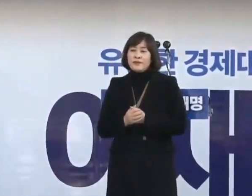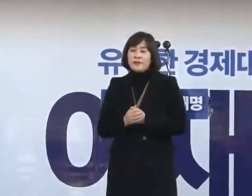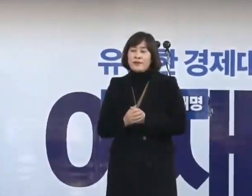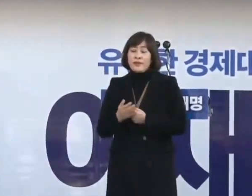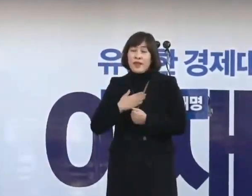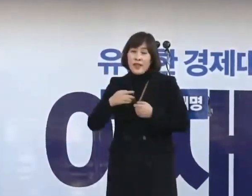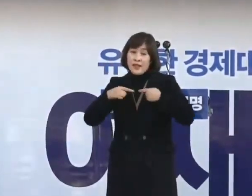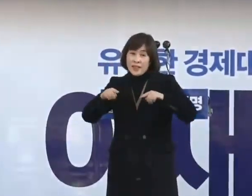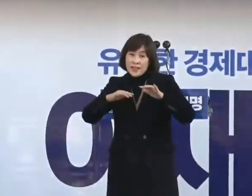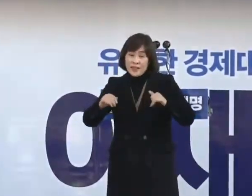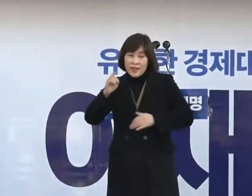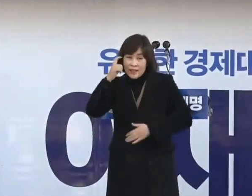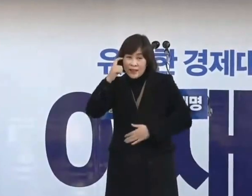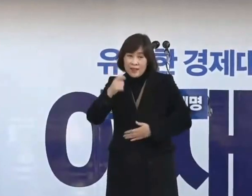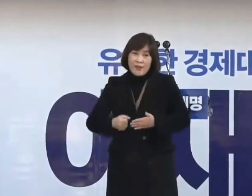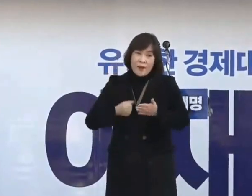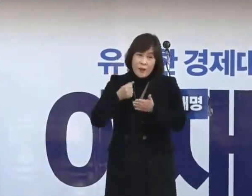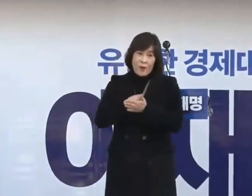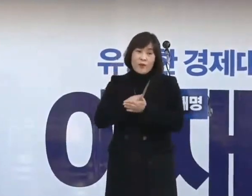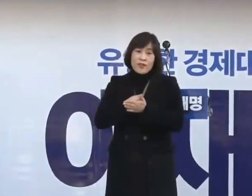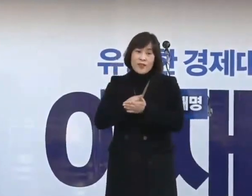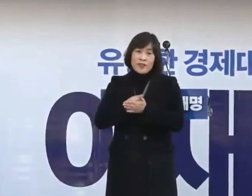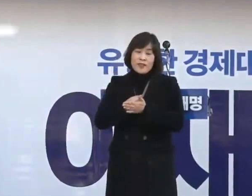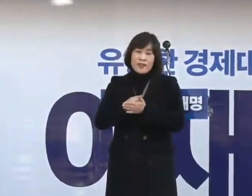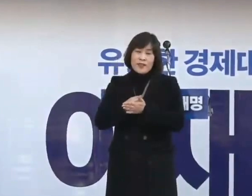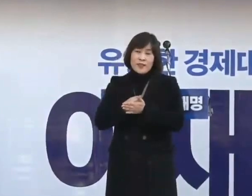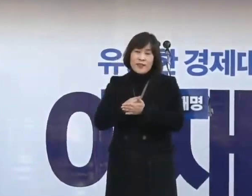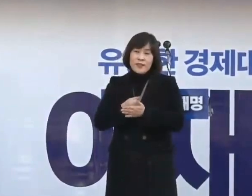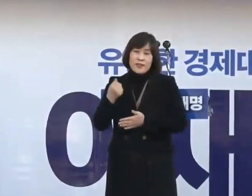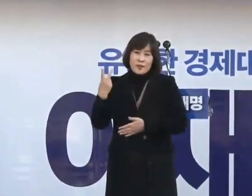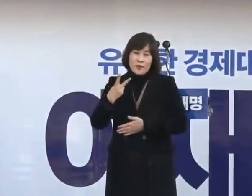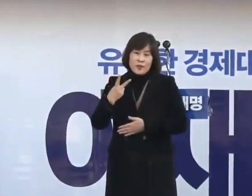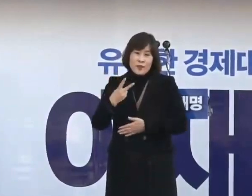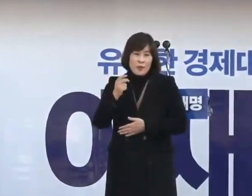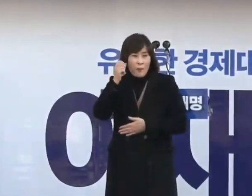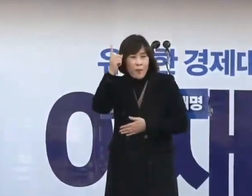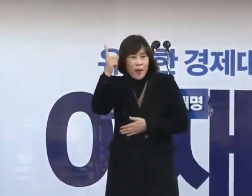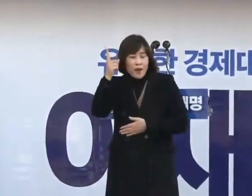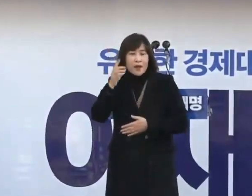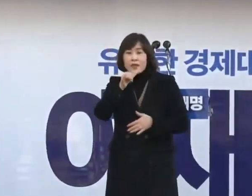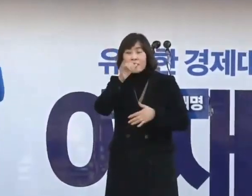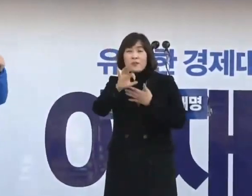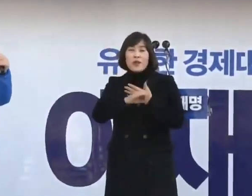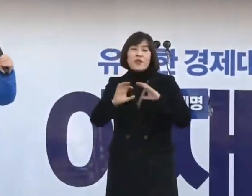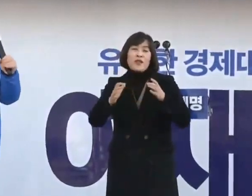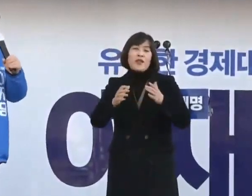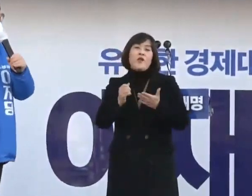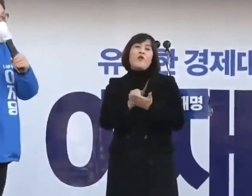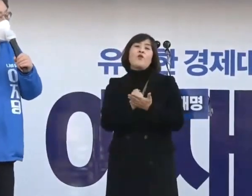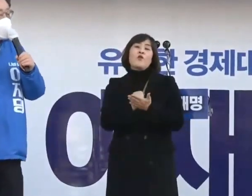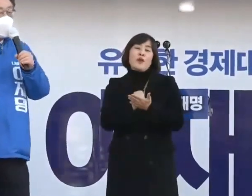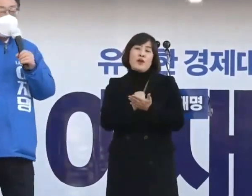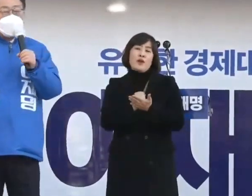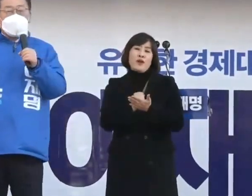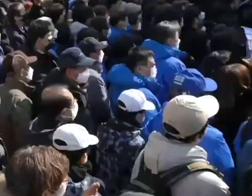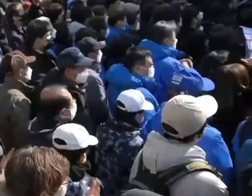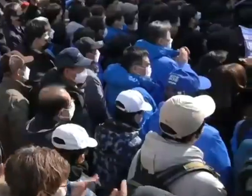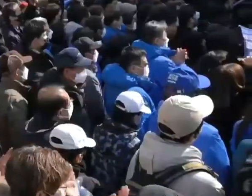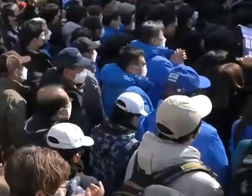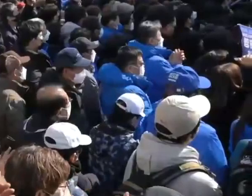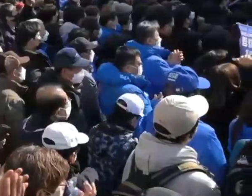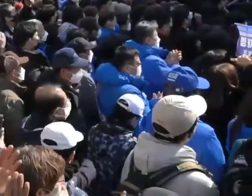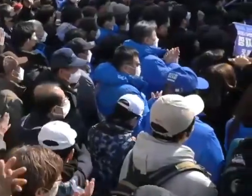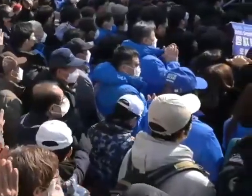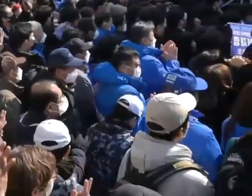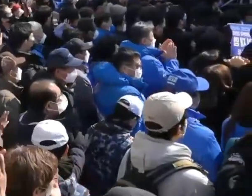리더의 의지와 용기와 그리고 현명함이 국가의 운명을 가르는 것 아니겠습니까?